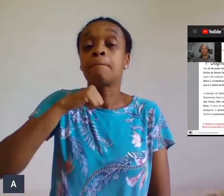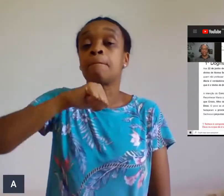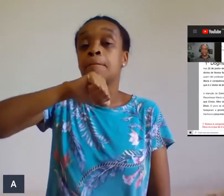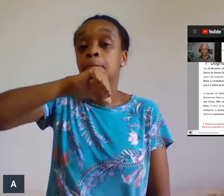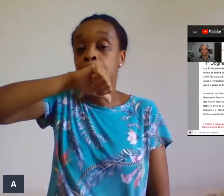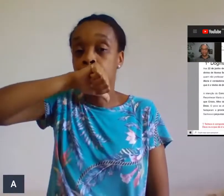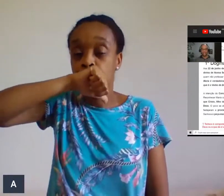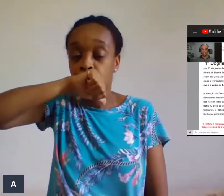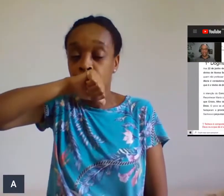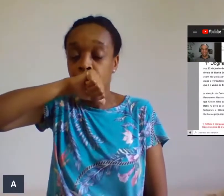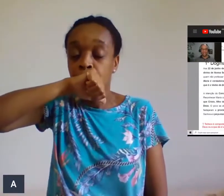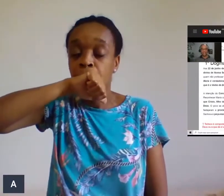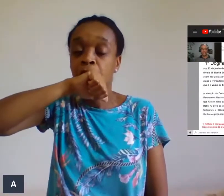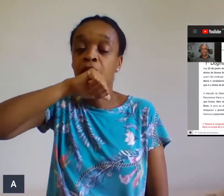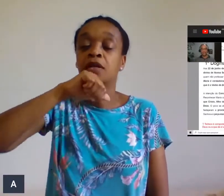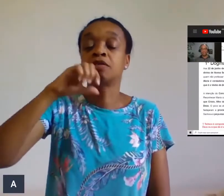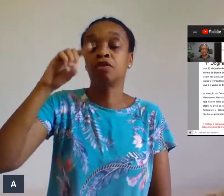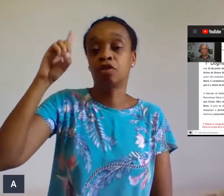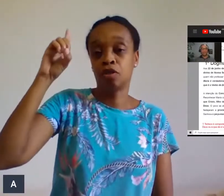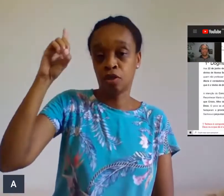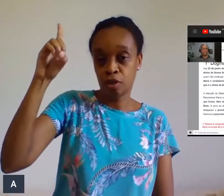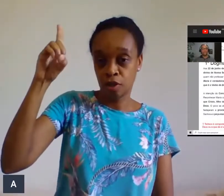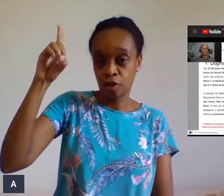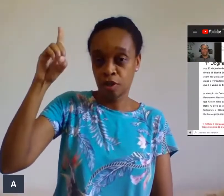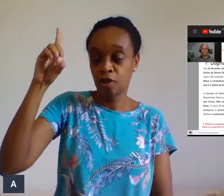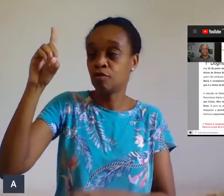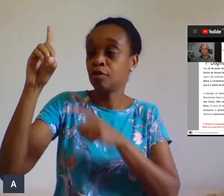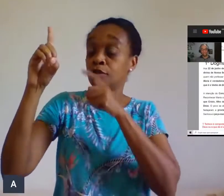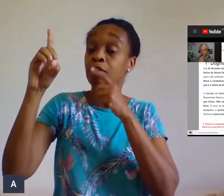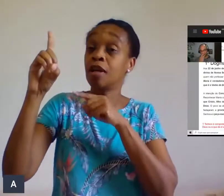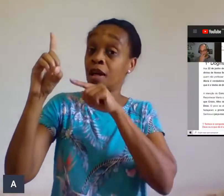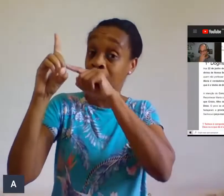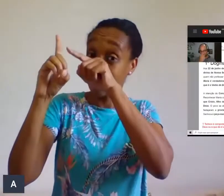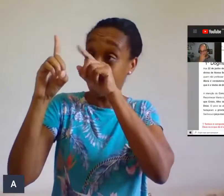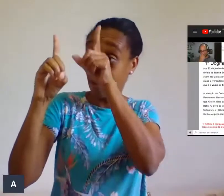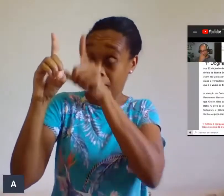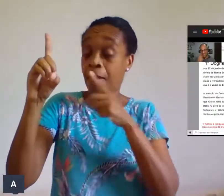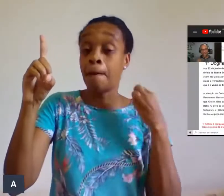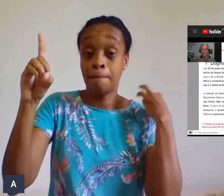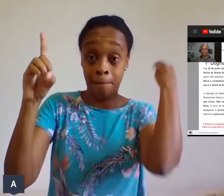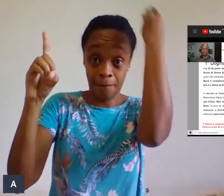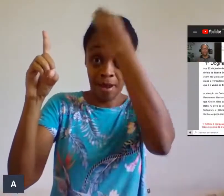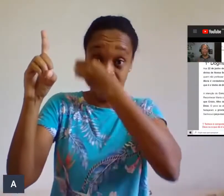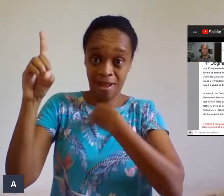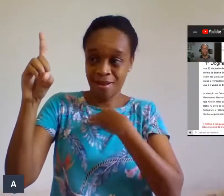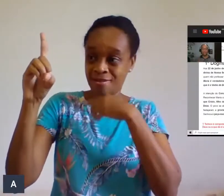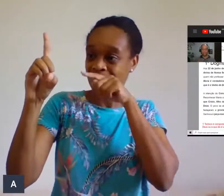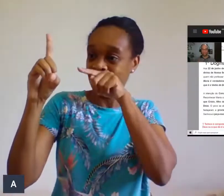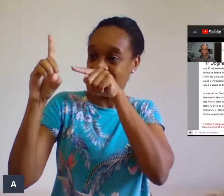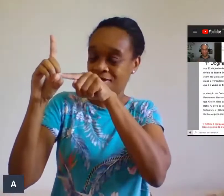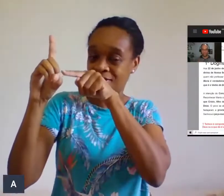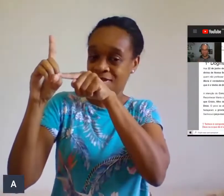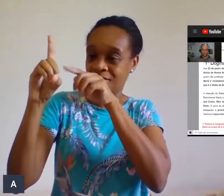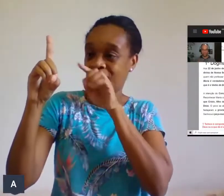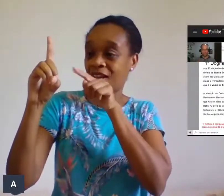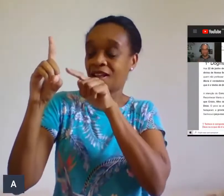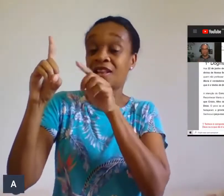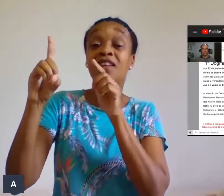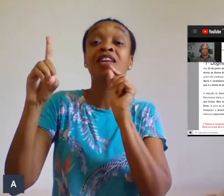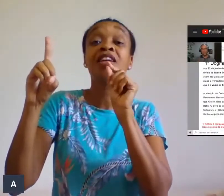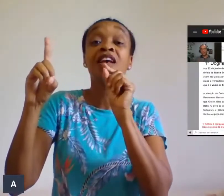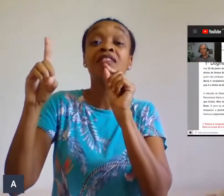Parto de Deus. É aquela que é a portadora de Deus e que dá a luz de